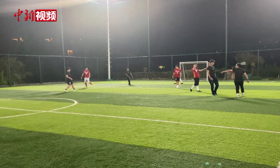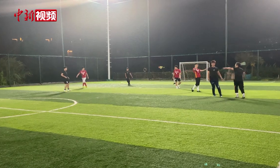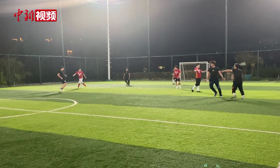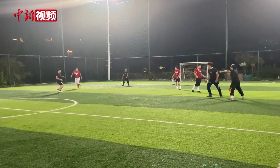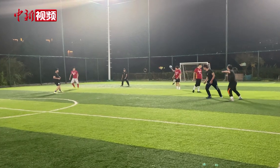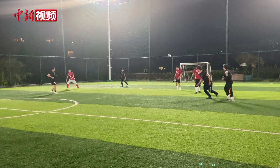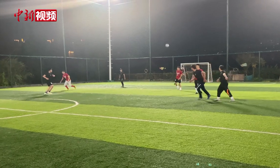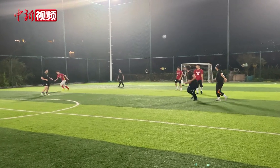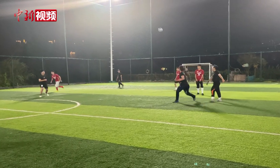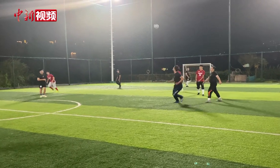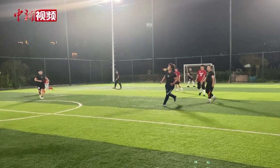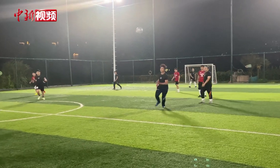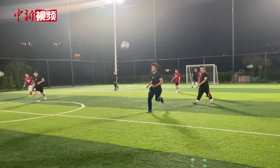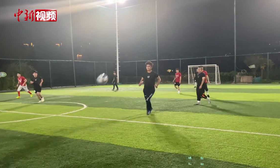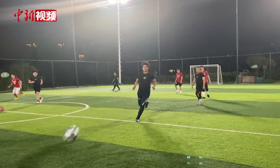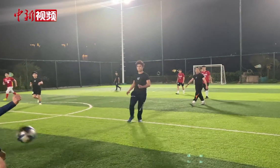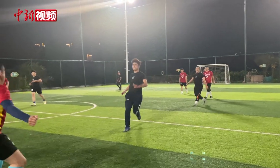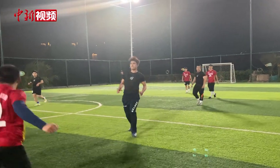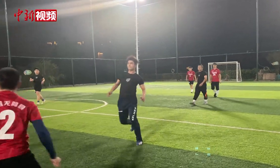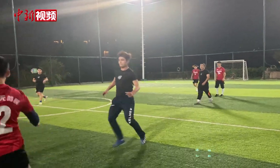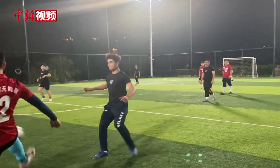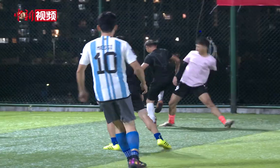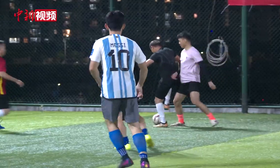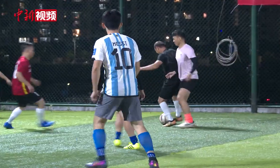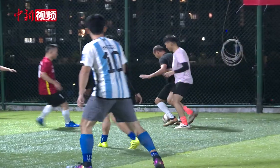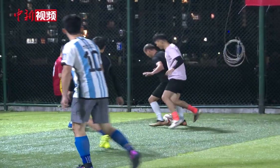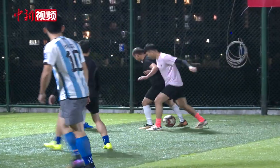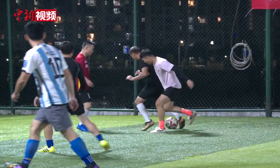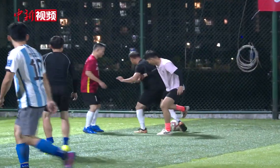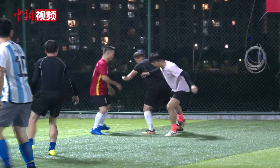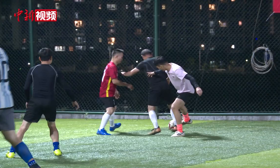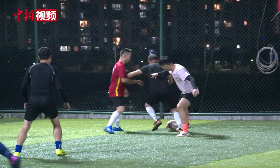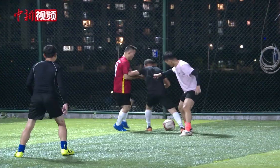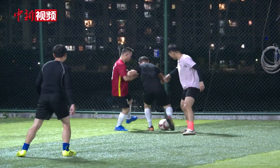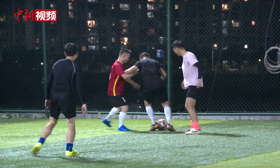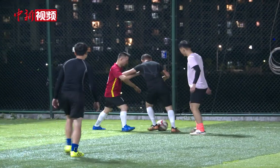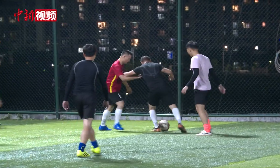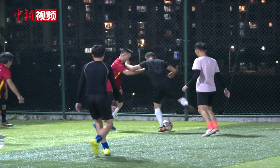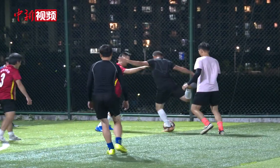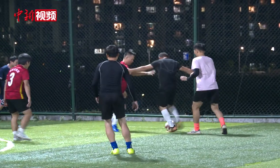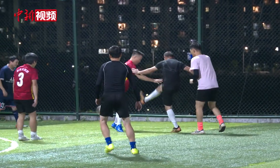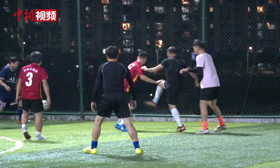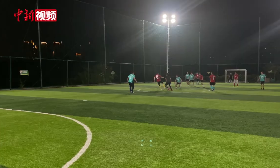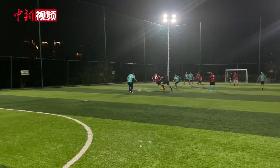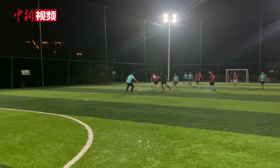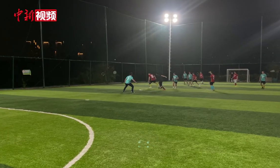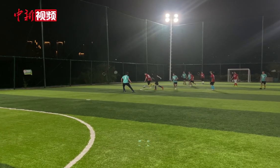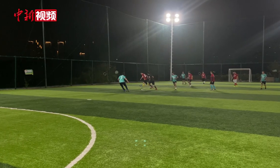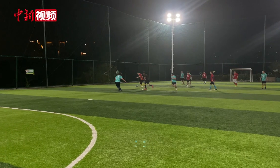每个周一晚上，在海口市一家足球公园内，常有一场无声的足球赛静悄悄地进行。十余名无声